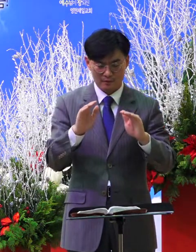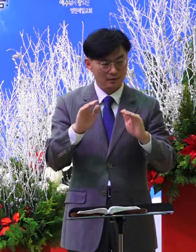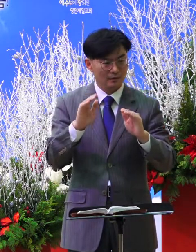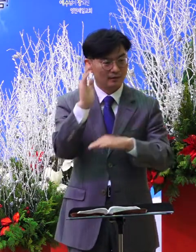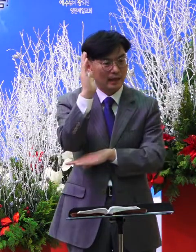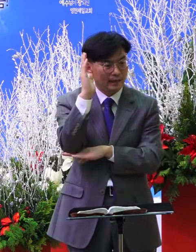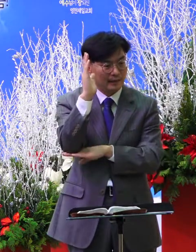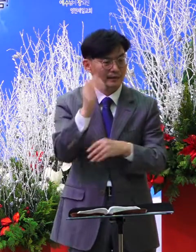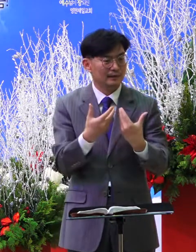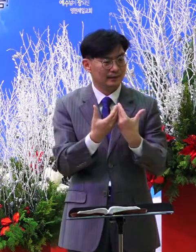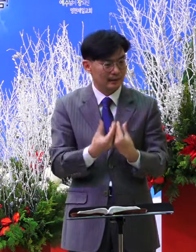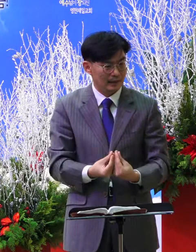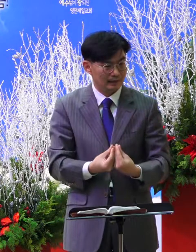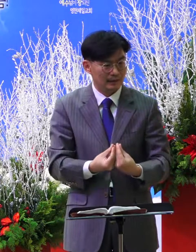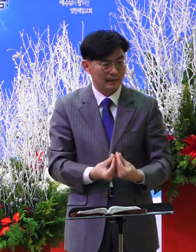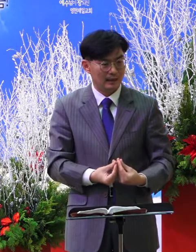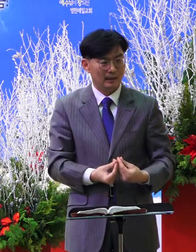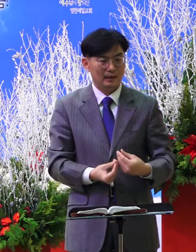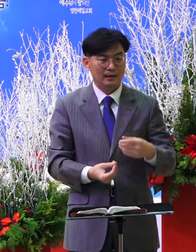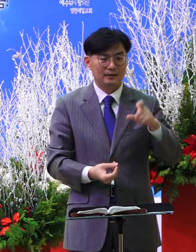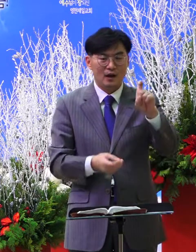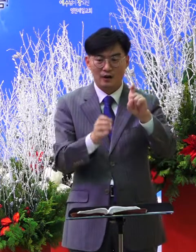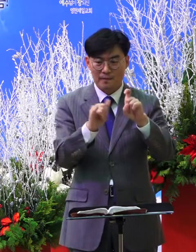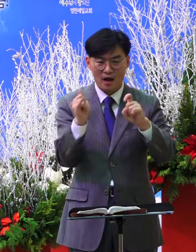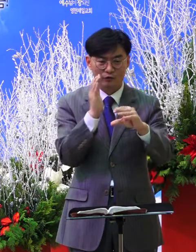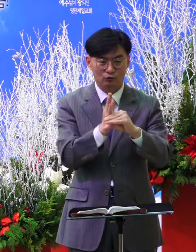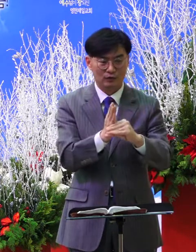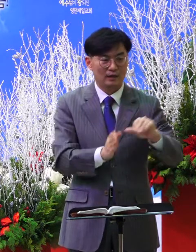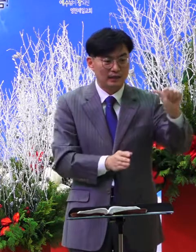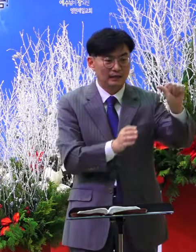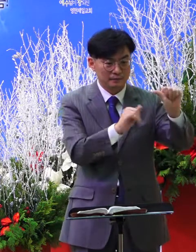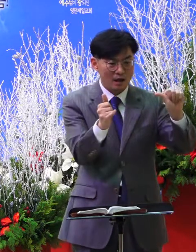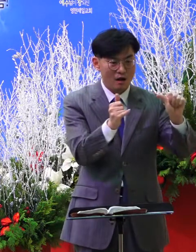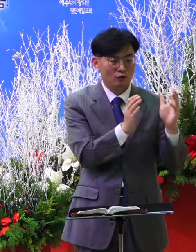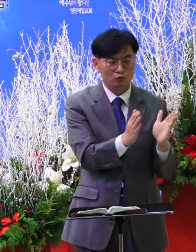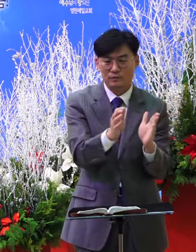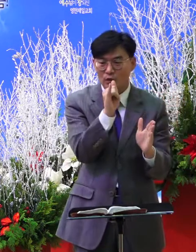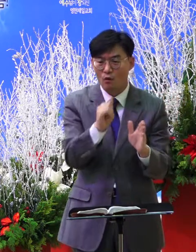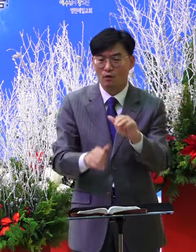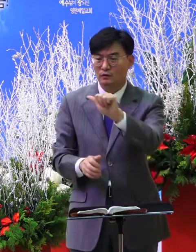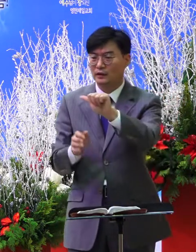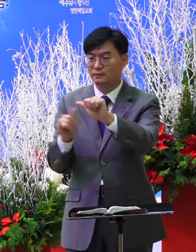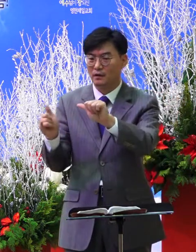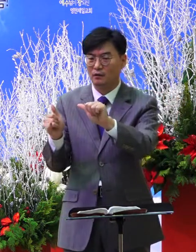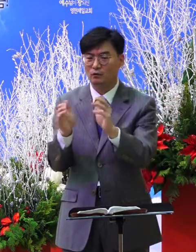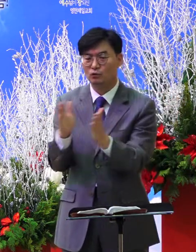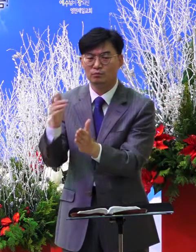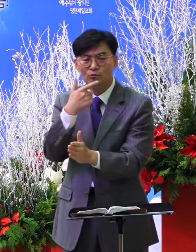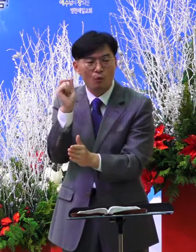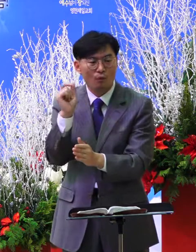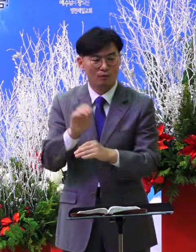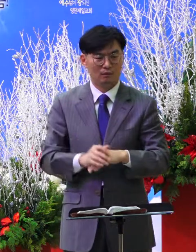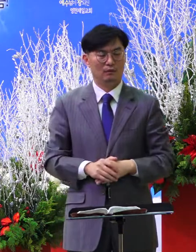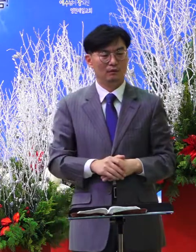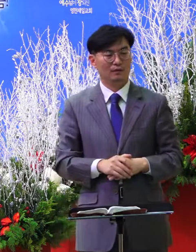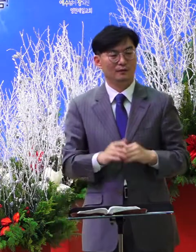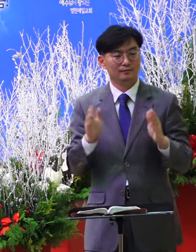같습니다. 재미있는 흥미로운 이야기 같기도 합니다. 그러나 이 이야기를 우리가 그렇게 들어서는 안